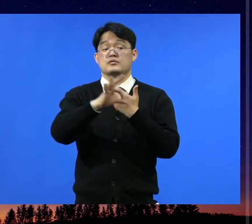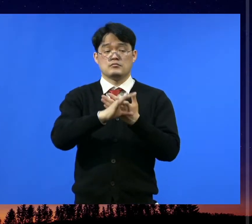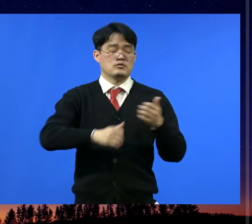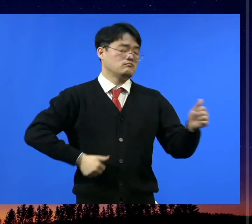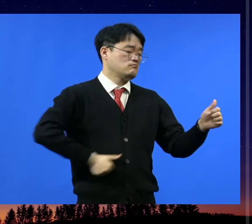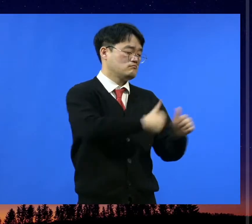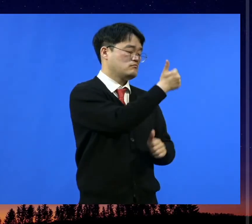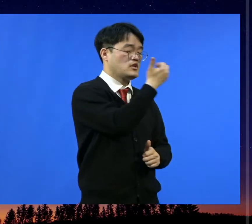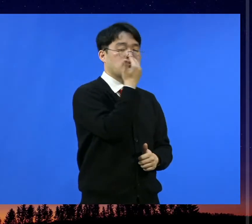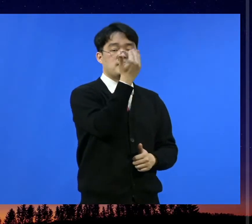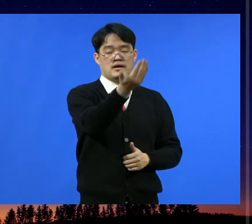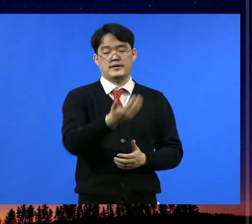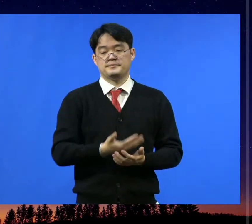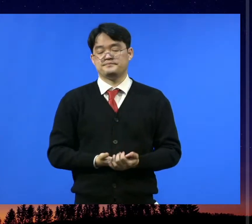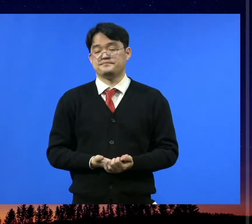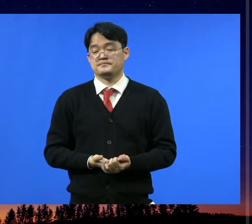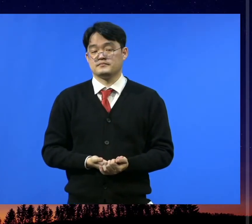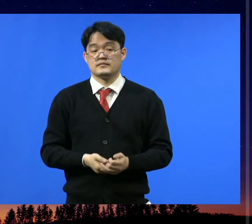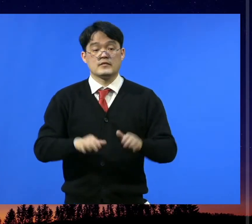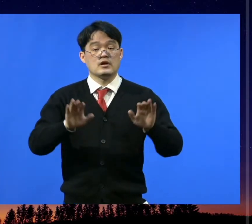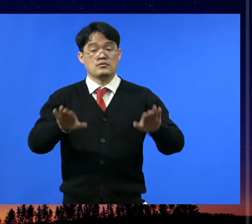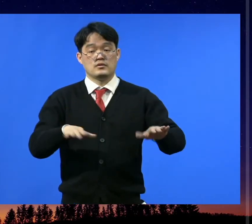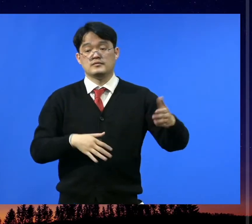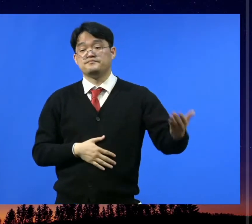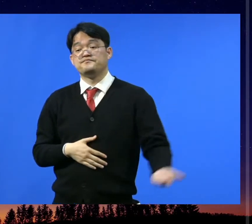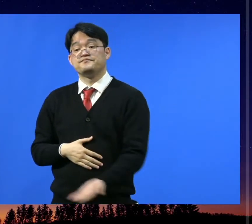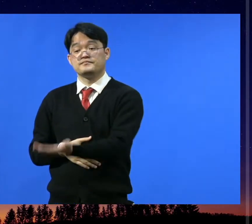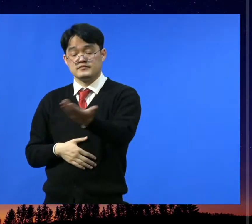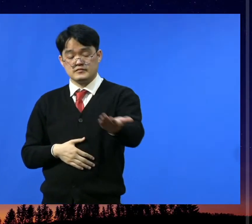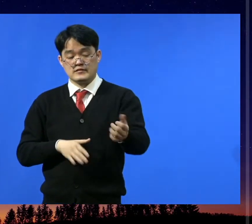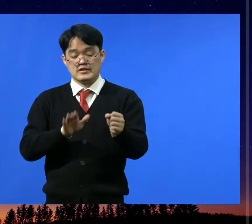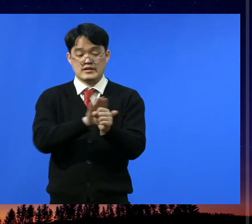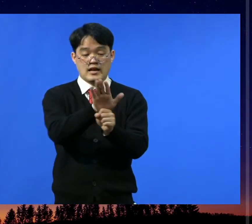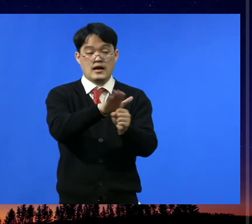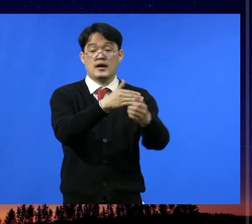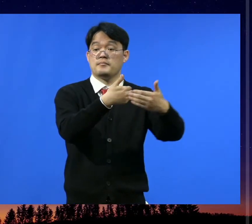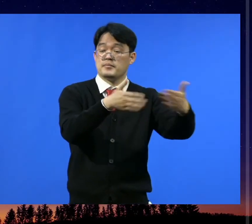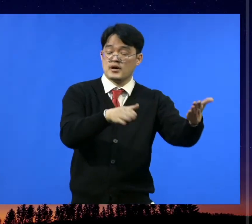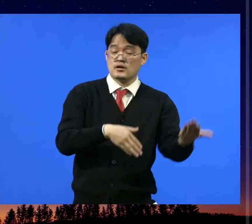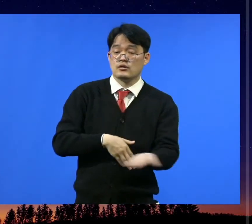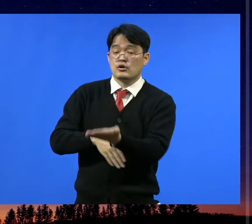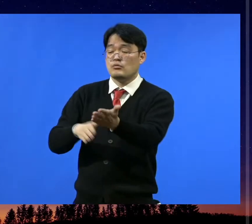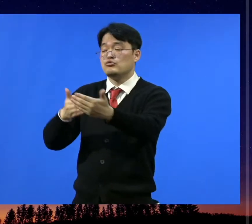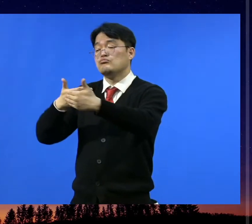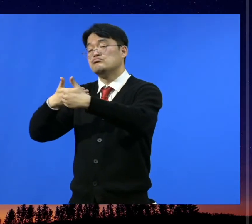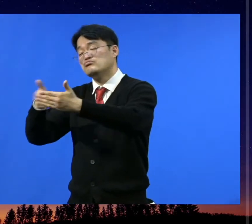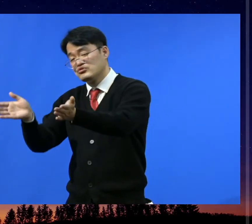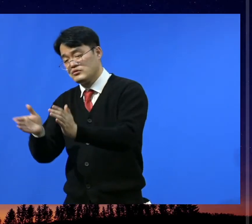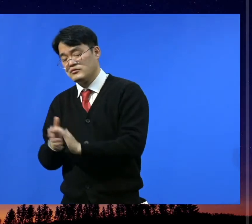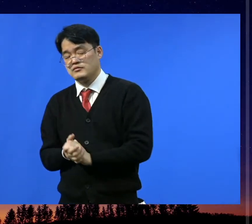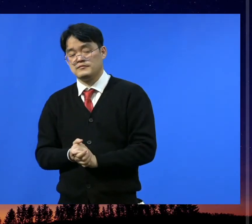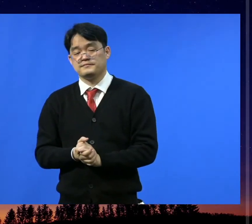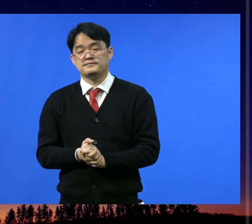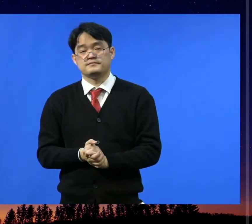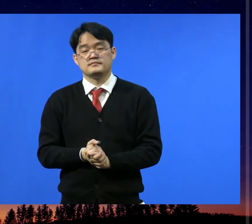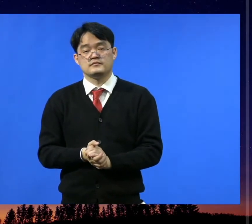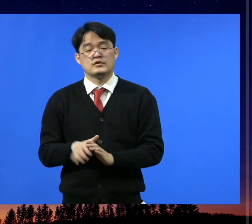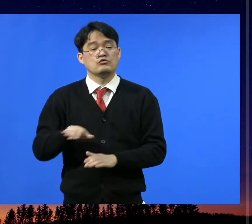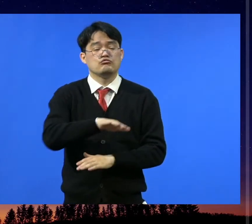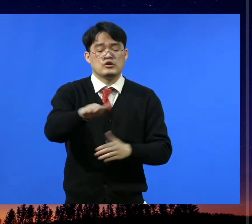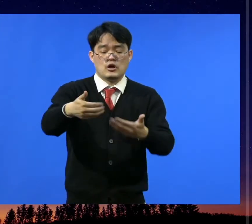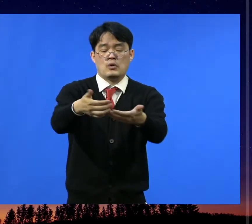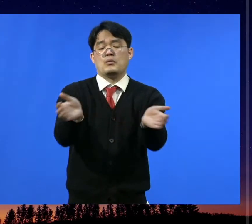겁니다. 오늘 여러분 사랑방에도 그렇고, 여러분 부수에도 마찬가지고, 우리의